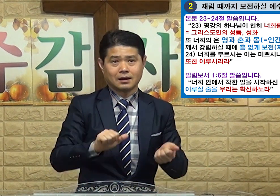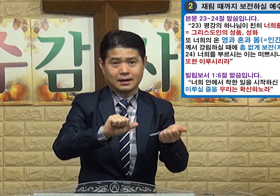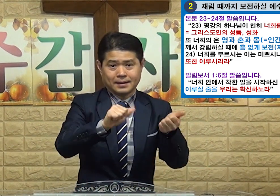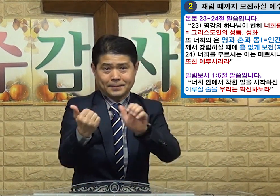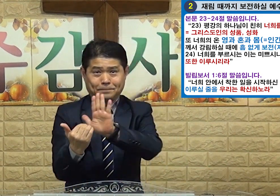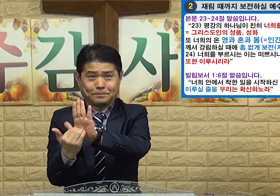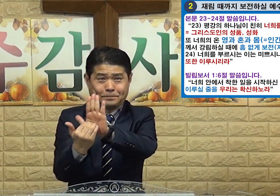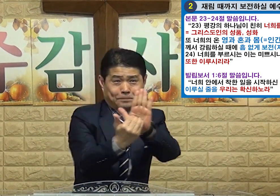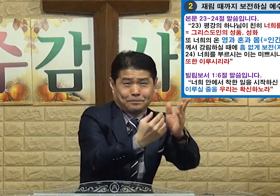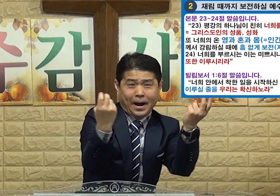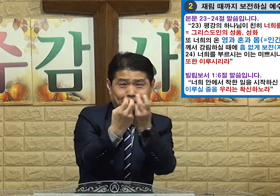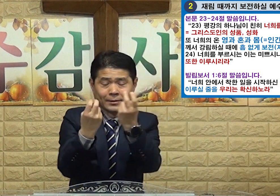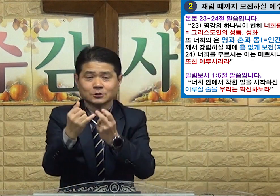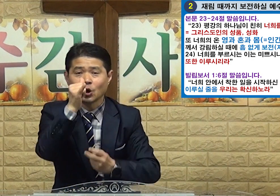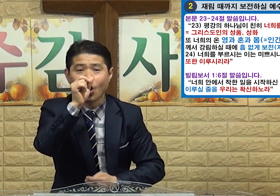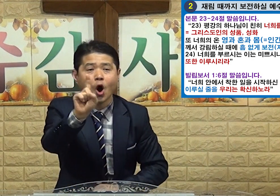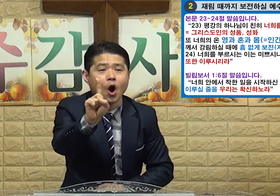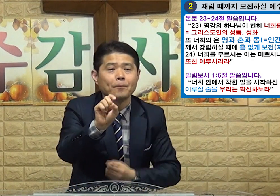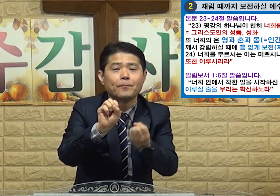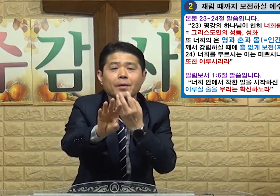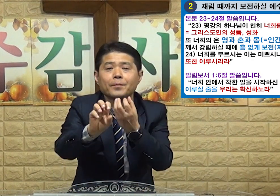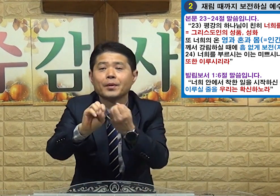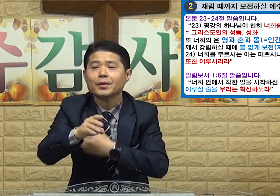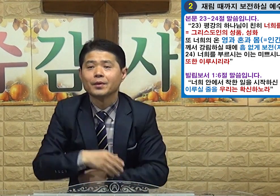있는 그런 상황을 우리가 목도하고 있습니다.